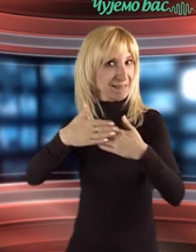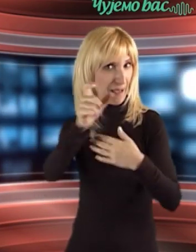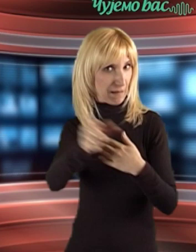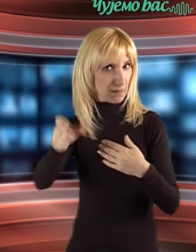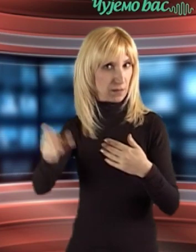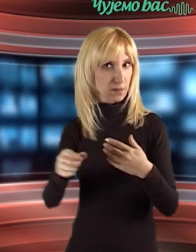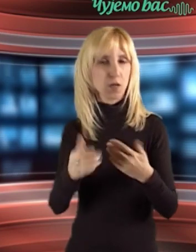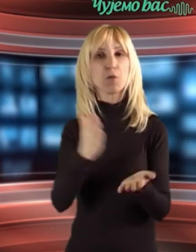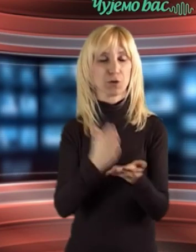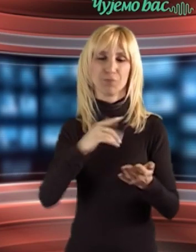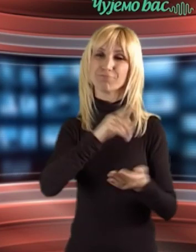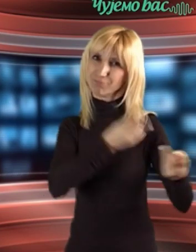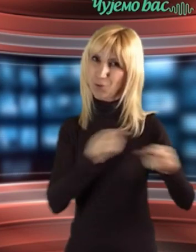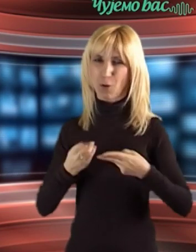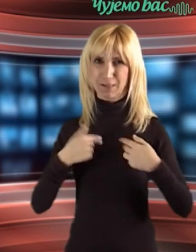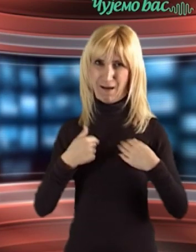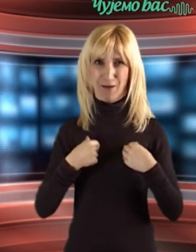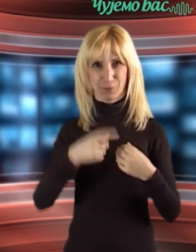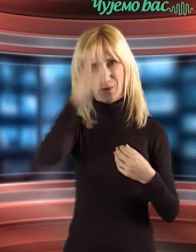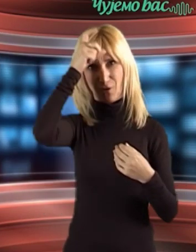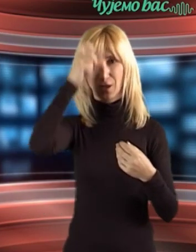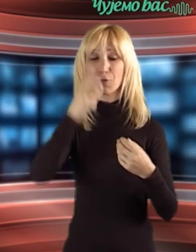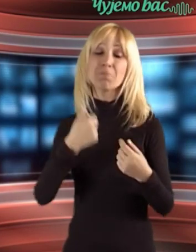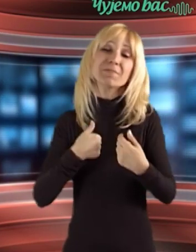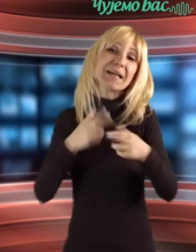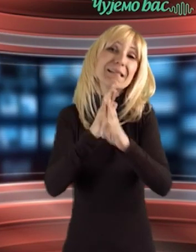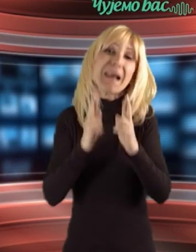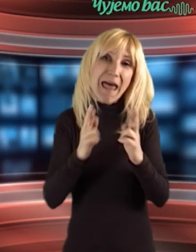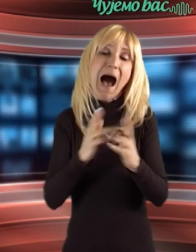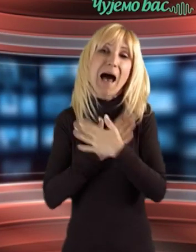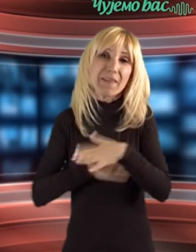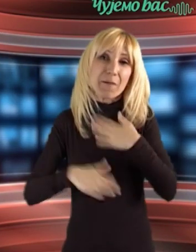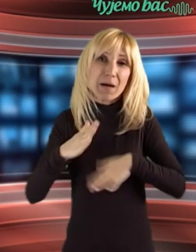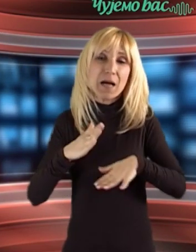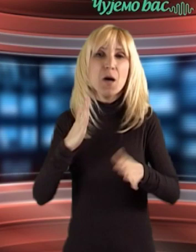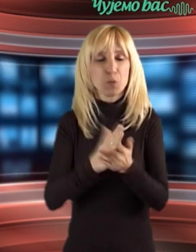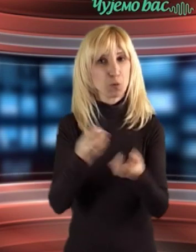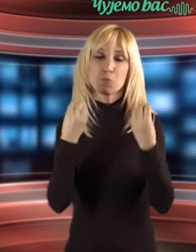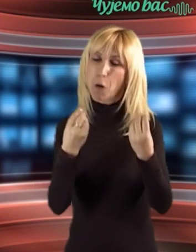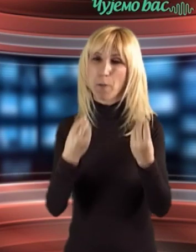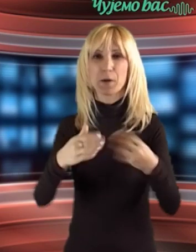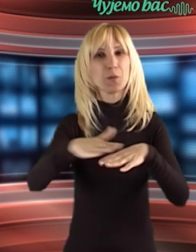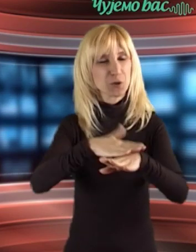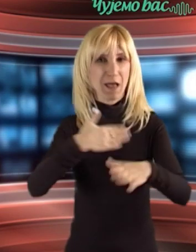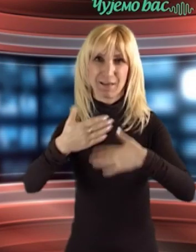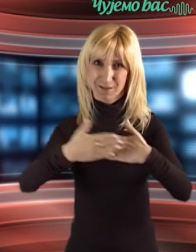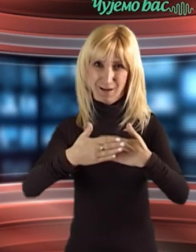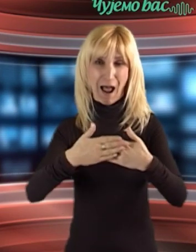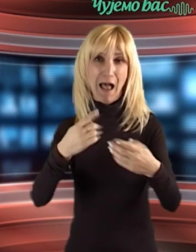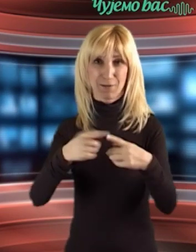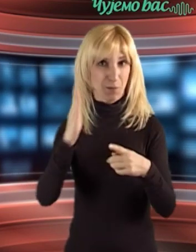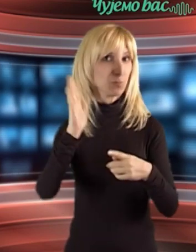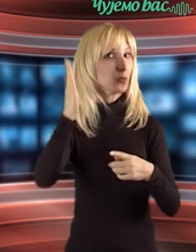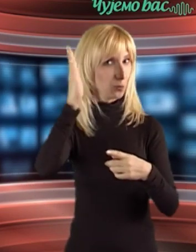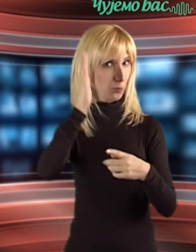saradnici, koji će biti eto, gosti naši ovde u Beogradu. I nadam se da će to biti jedan dobar početak saradnje i u